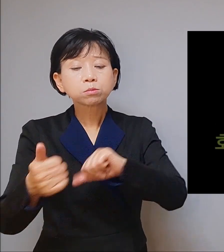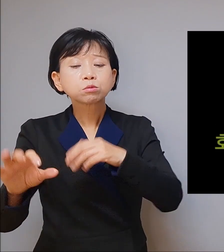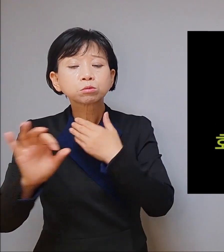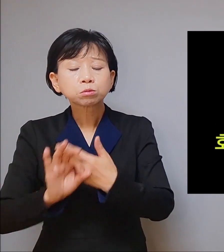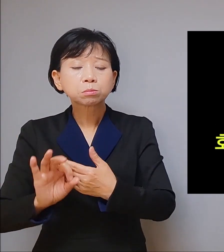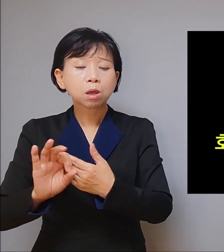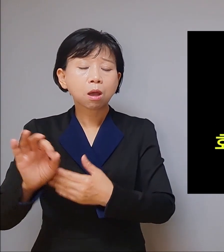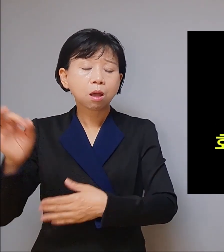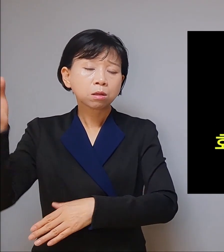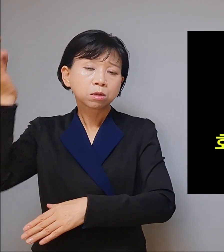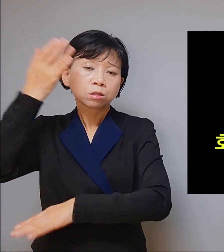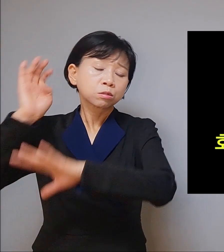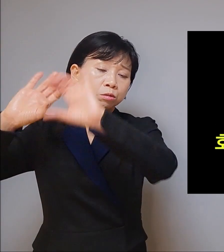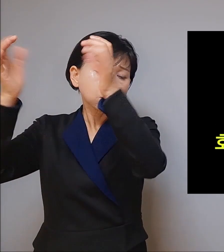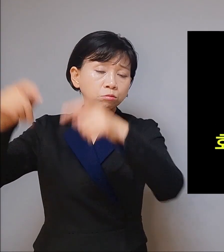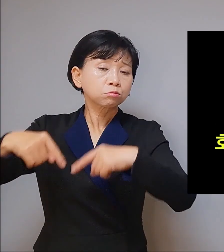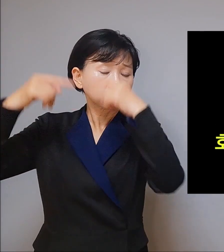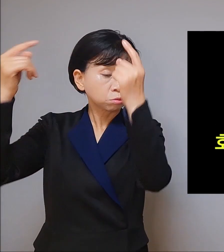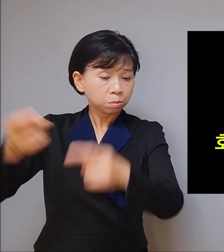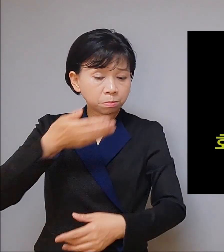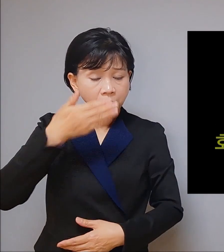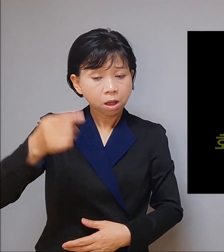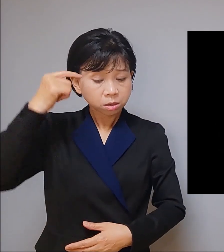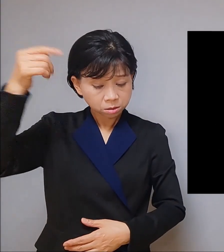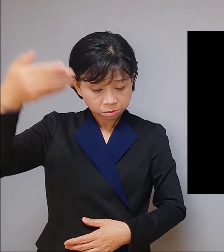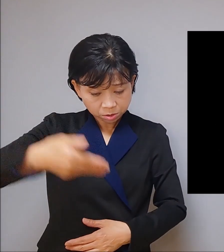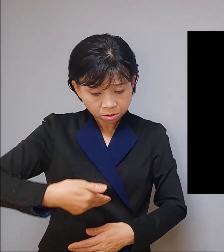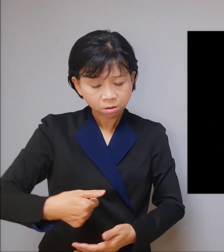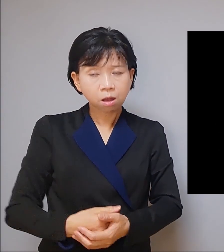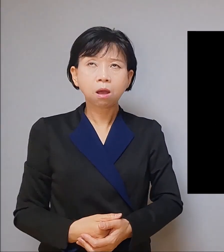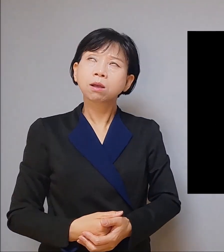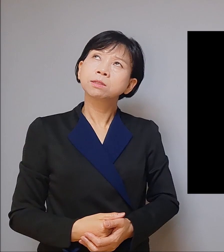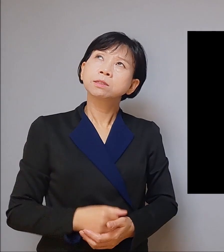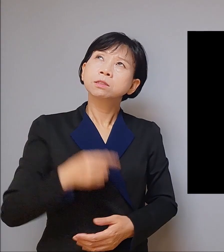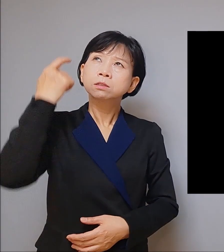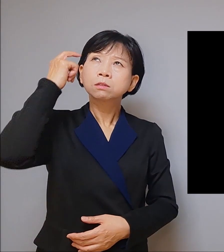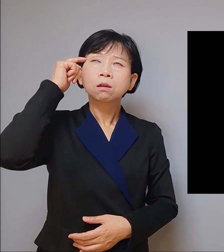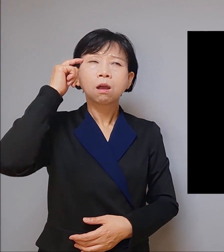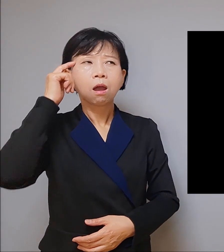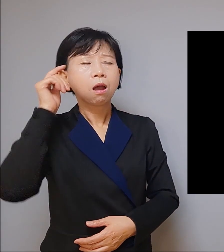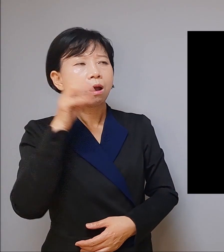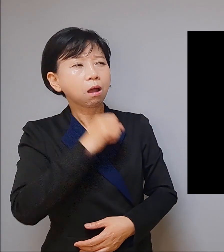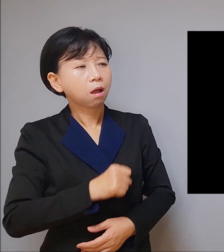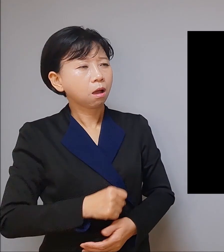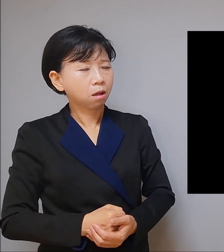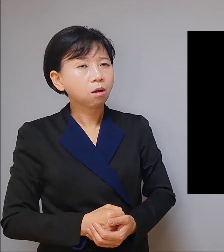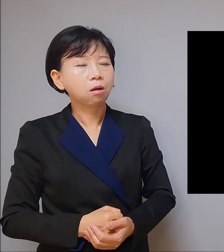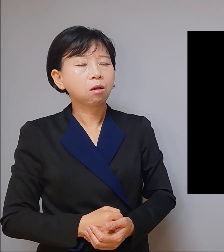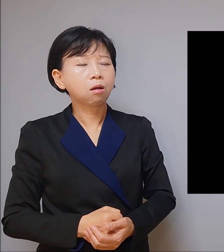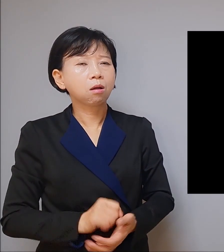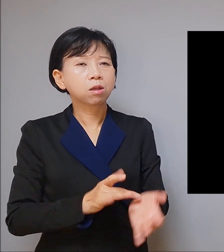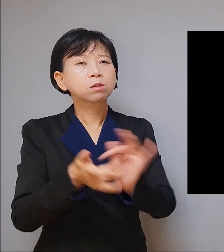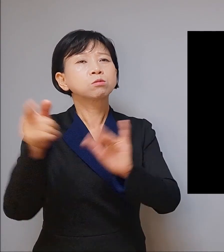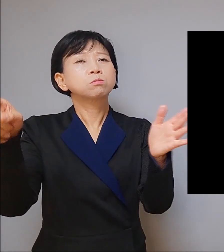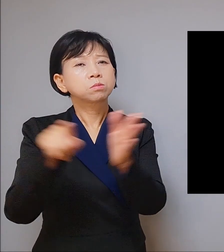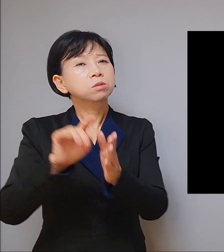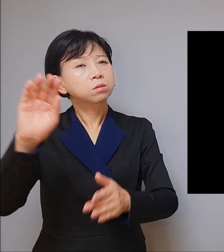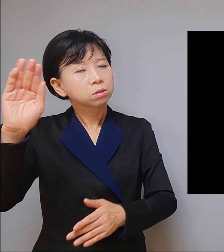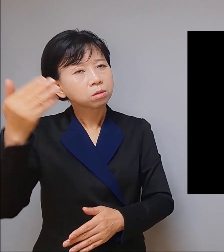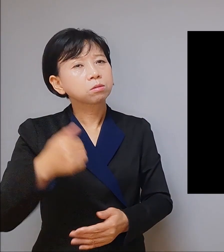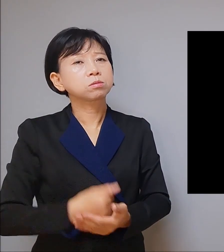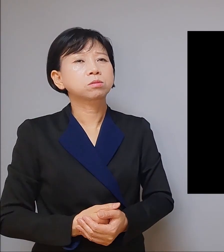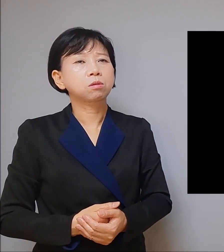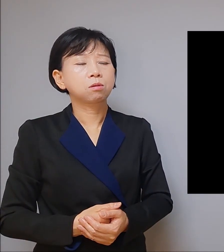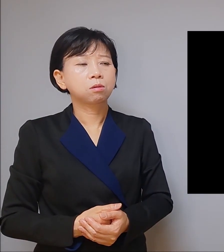듣고 예수님을 영접하게 되었습니다. 그리고 얼마 후 그 목사님은 드디어 호주 시드니를 방문하고 제노라는